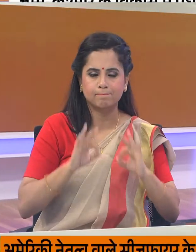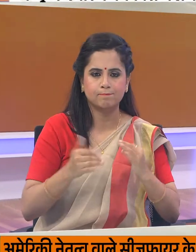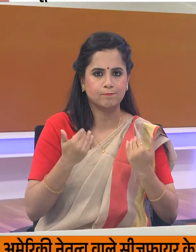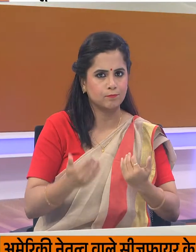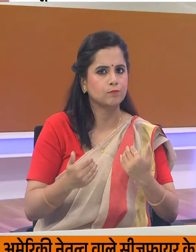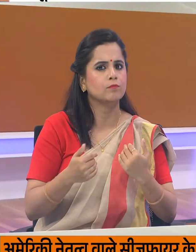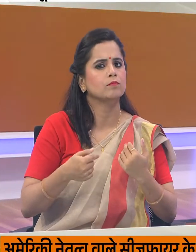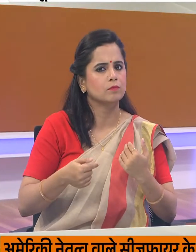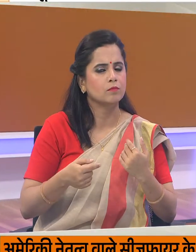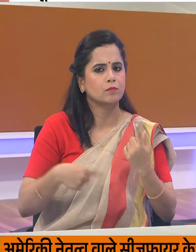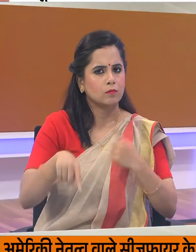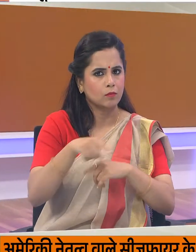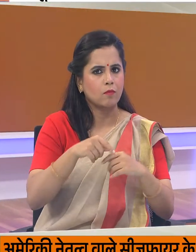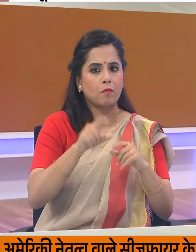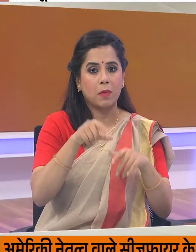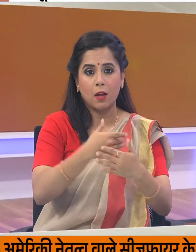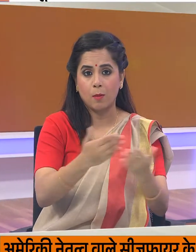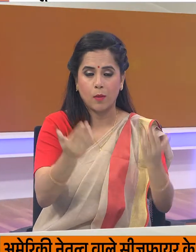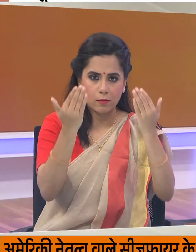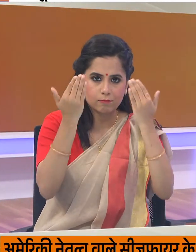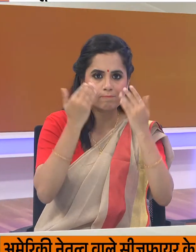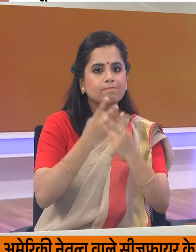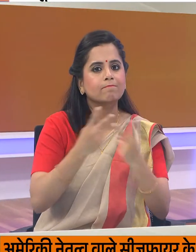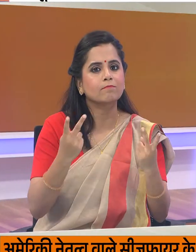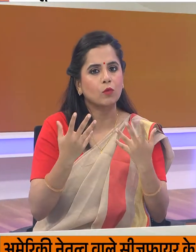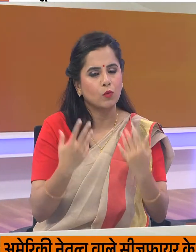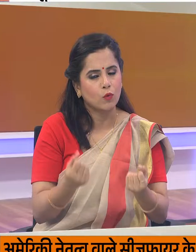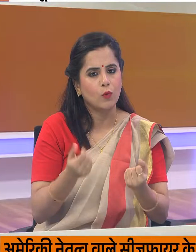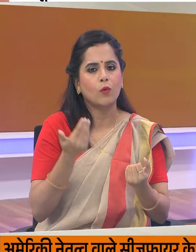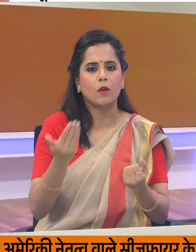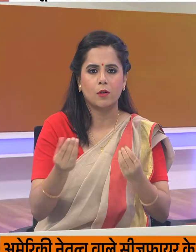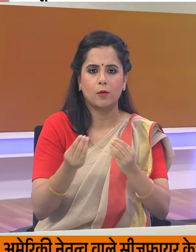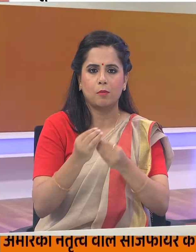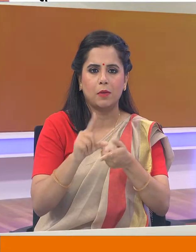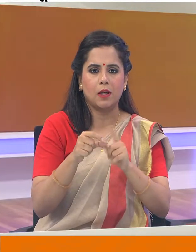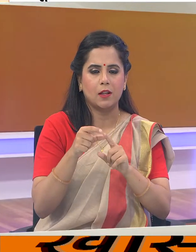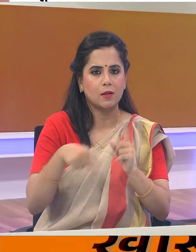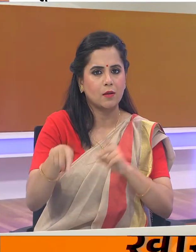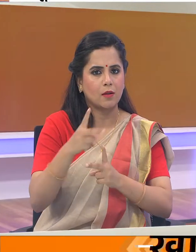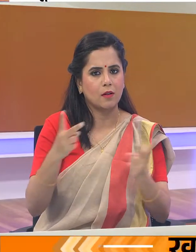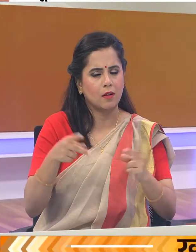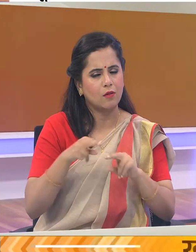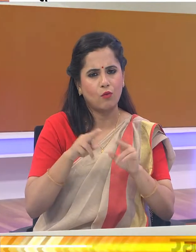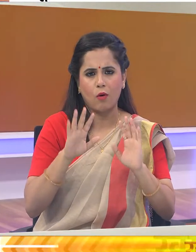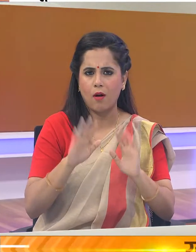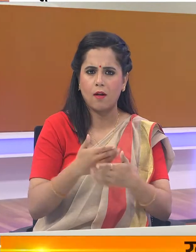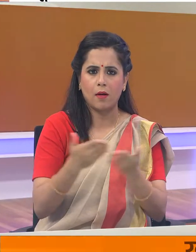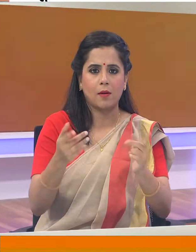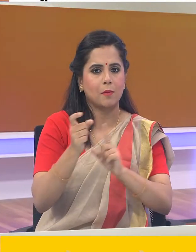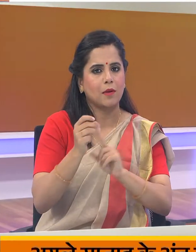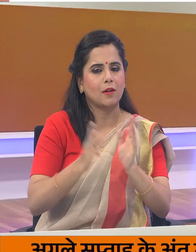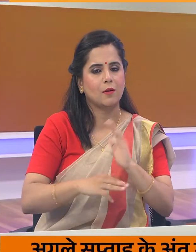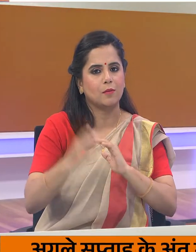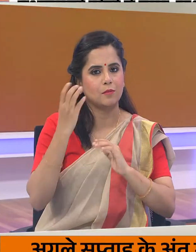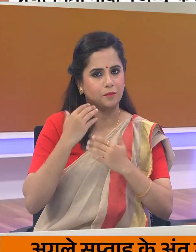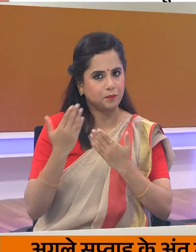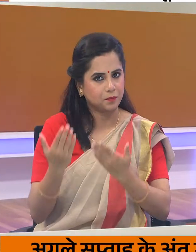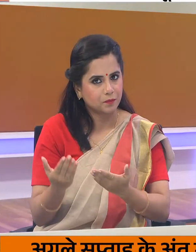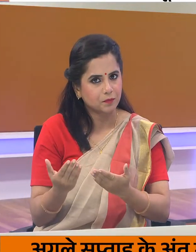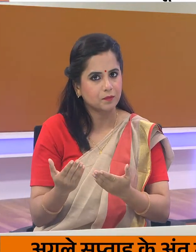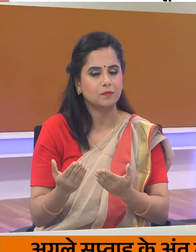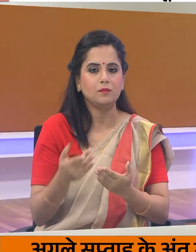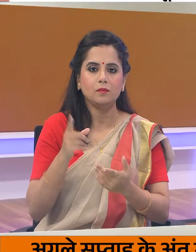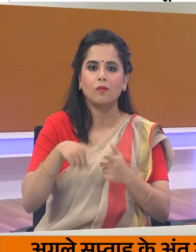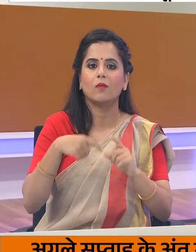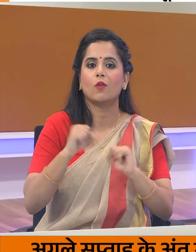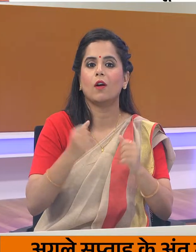और जनता का आशीर्वाद भारतीय जनता पार्टी के प्रति पूर्ण बना है। प्रधानमंत्री नरेंद्र मोदी जी को